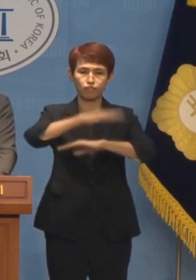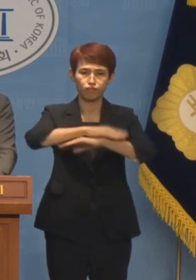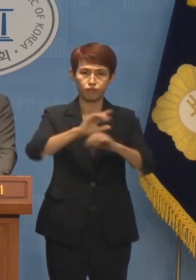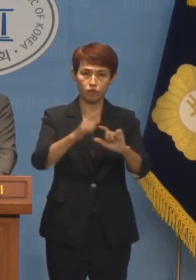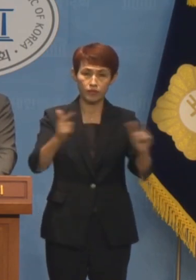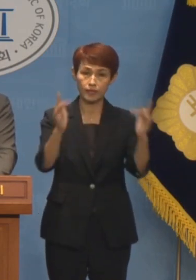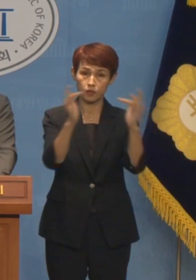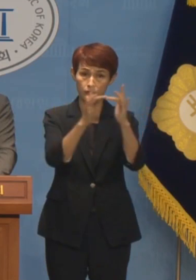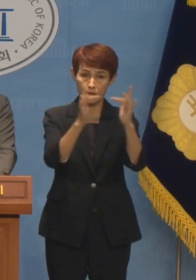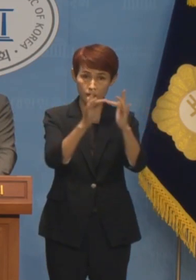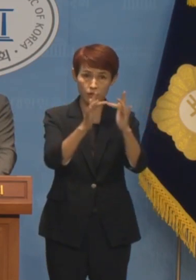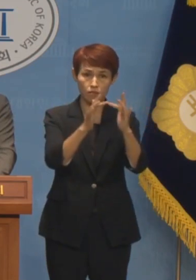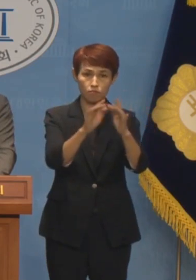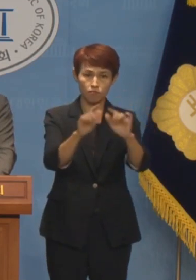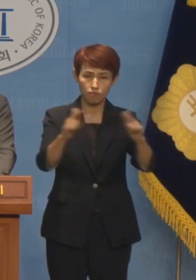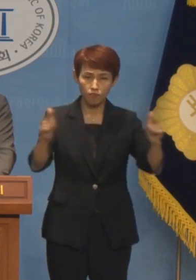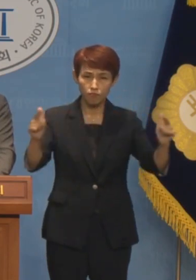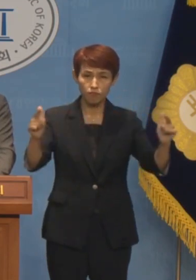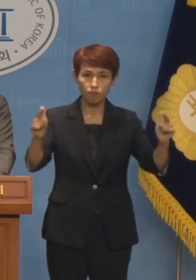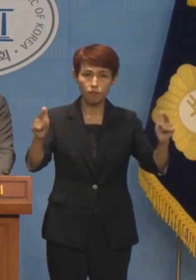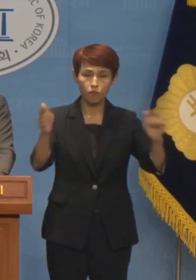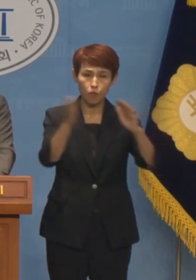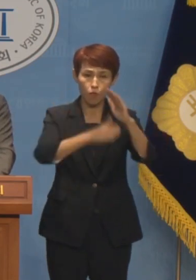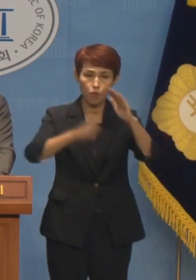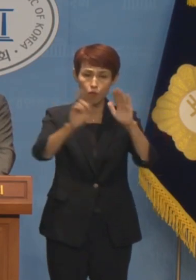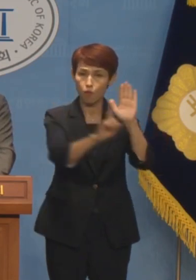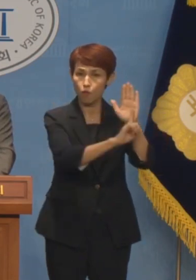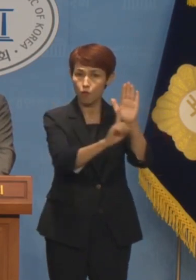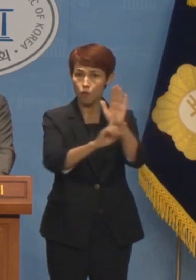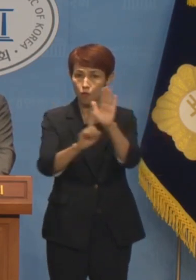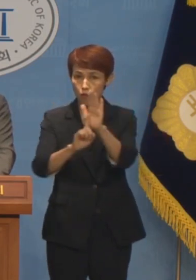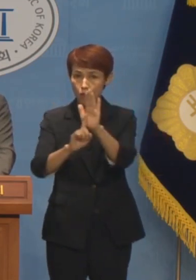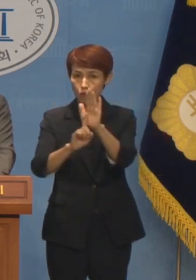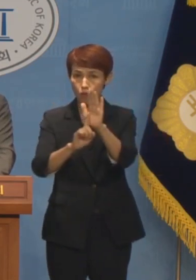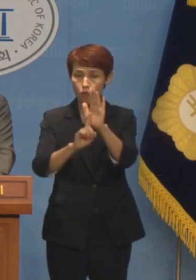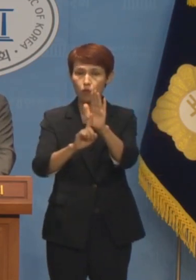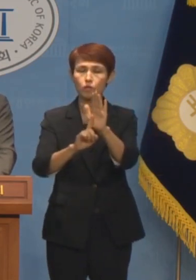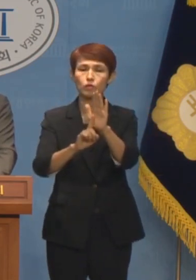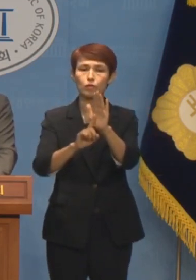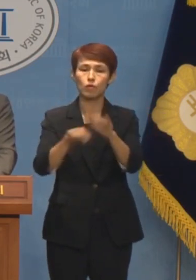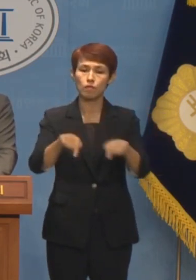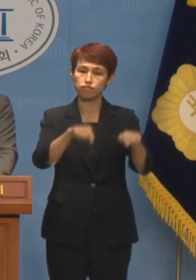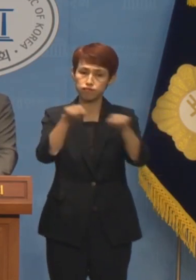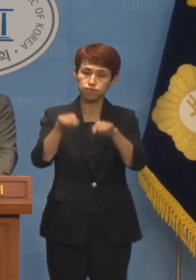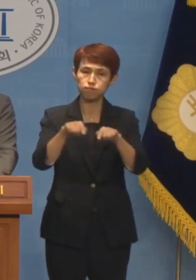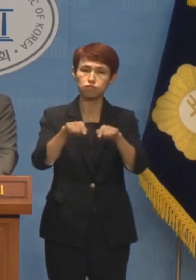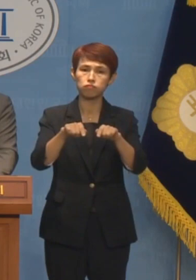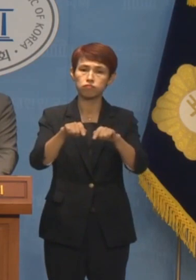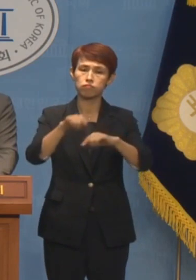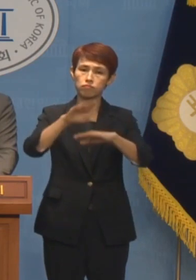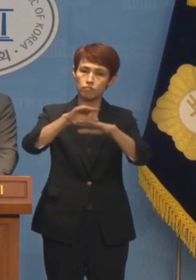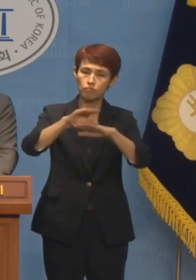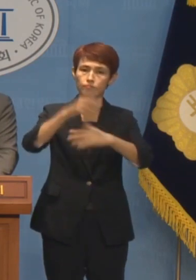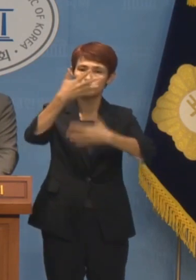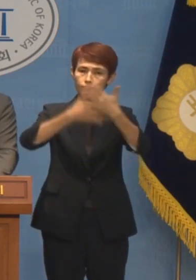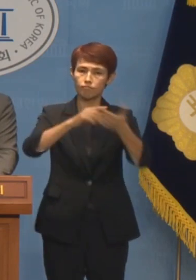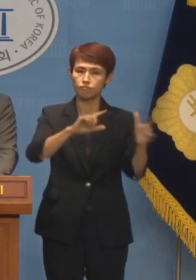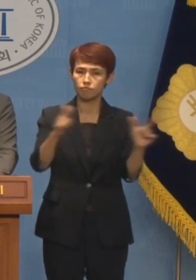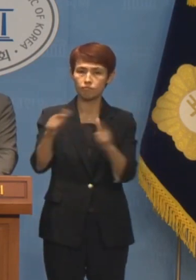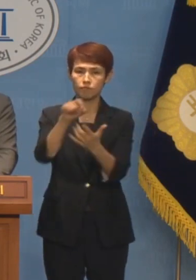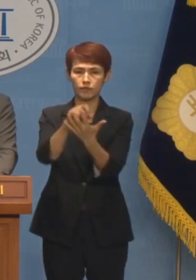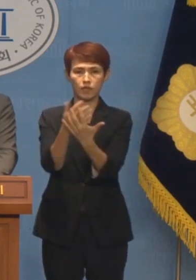이용, 또 전시물 또는 공연물의 전시, 게시 또는 상영, 토론회, 간담회,